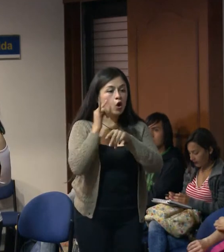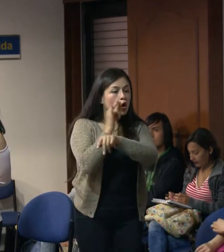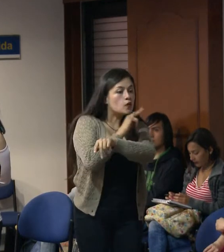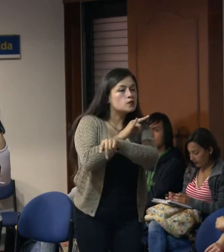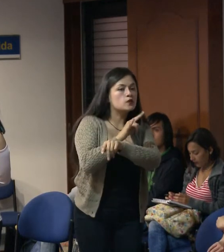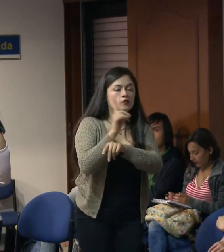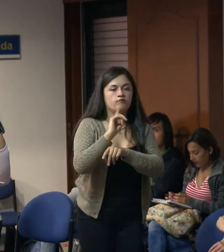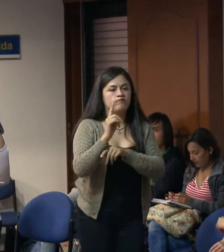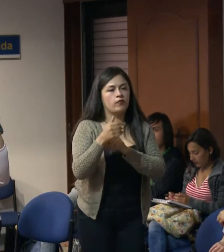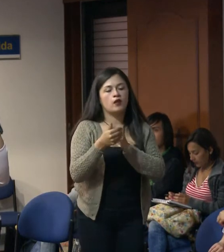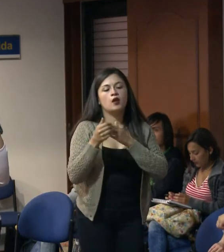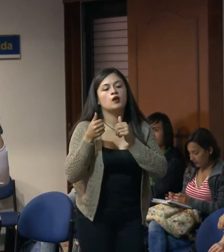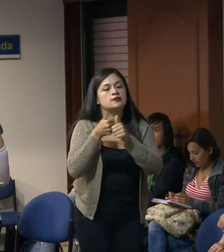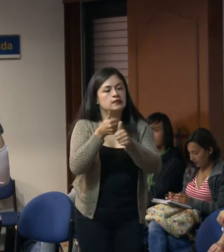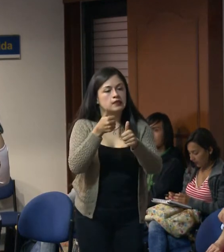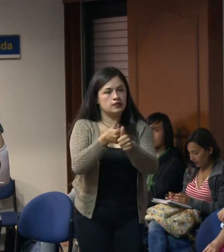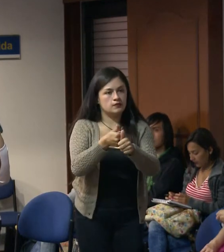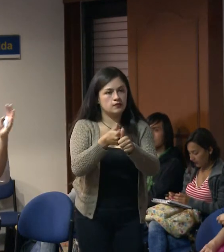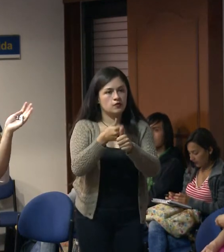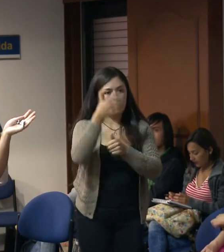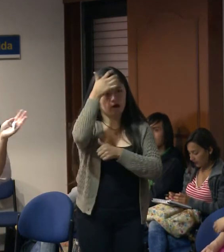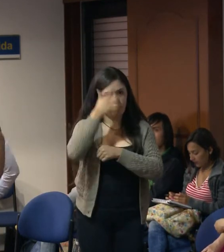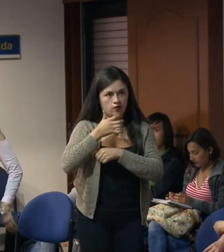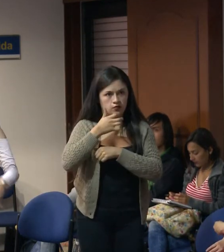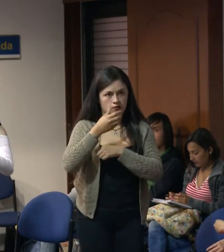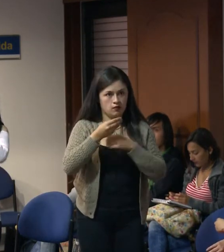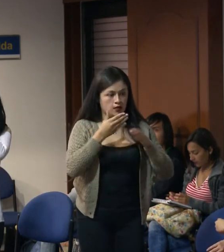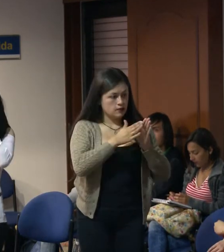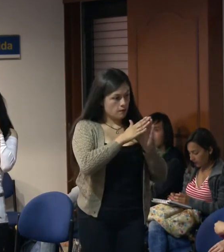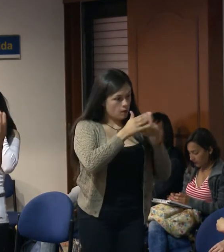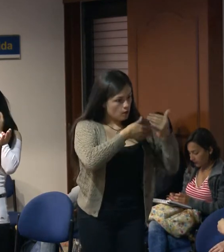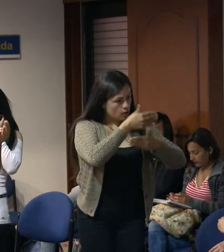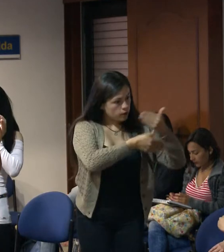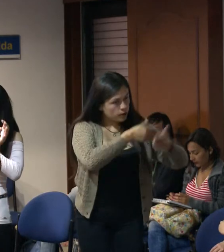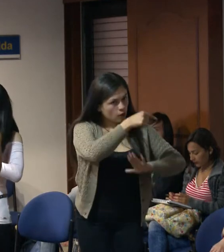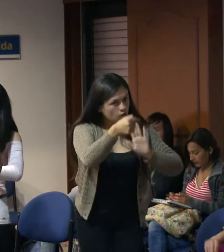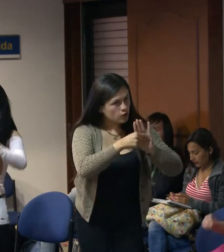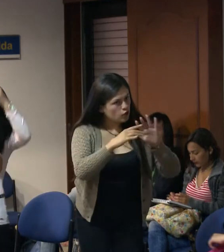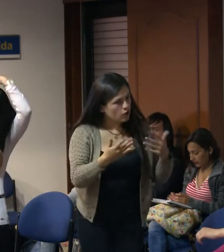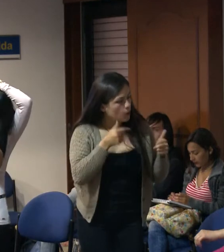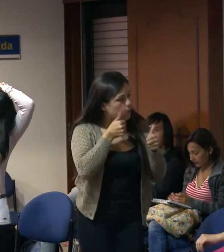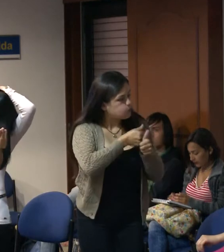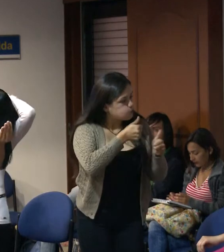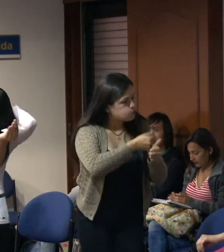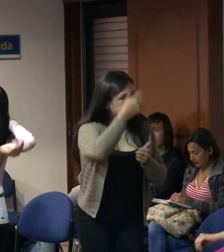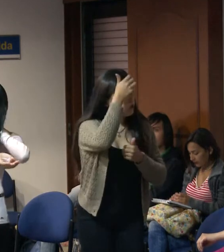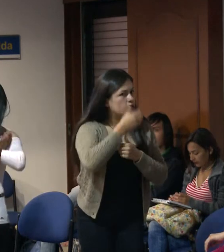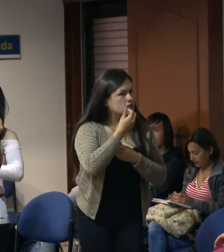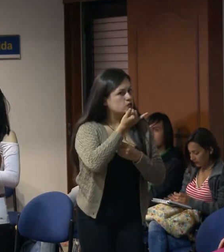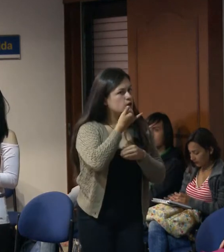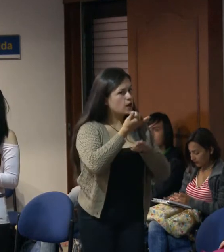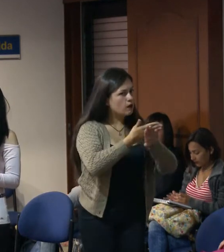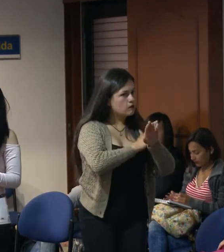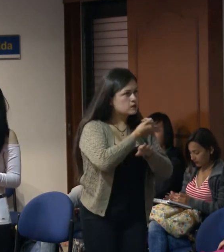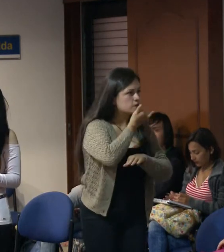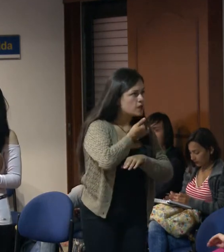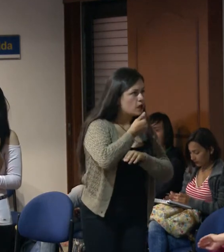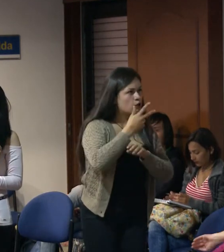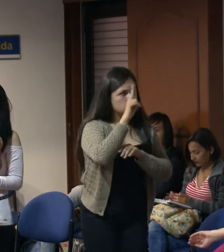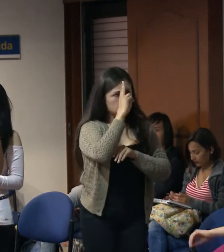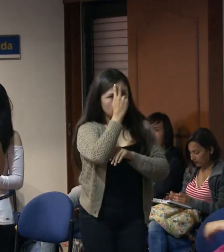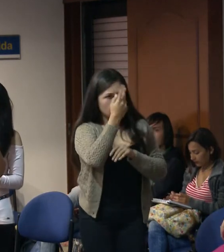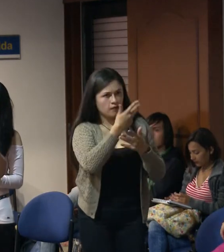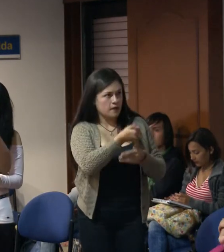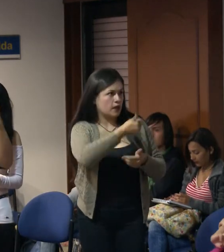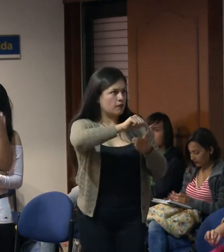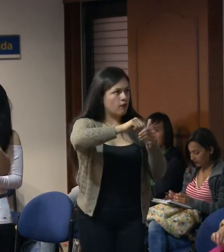seguimiento y evaluación, que es donde pues se hace el seguimiento de todo el proceso, la evaluación de qué errores se pudieron cometer, qué cosas funcionaron, qué